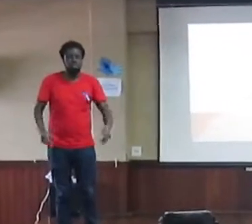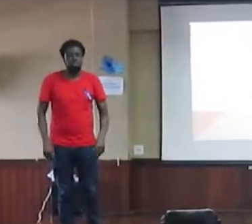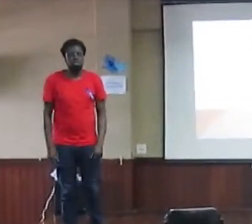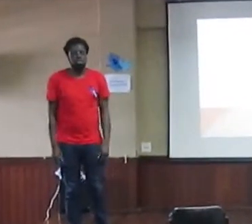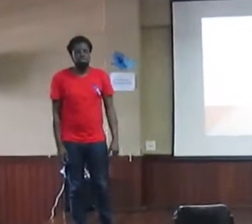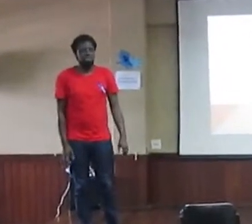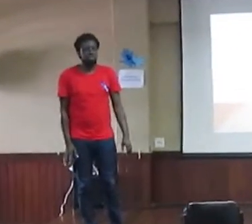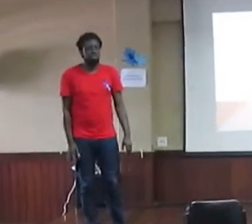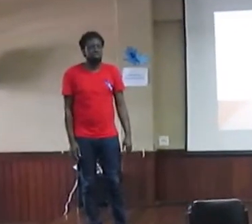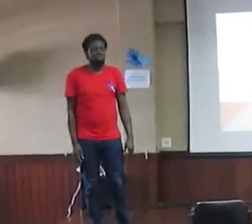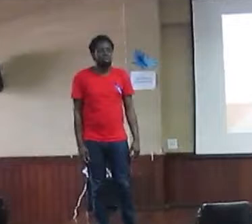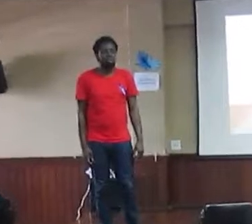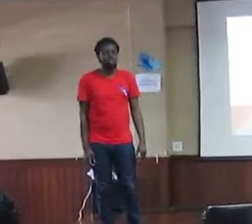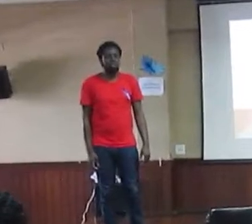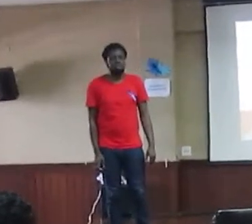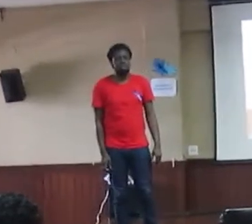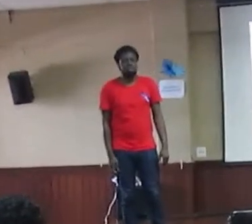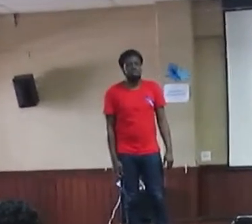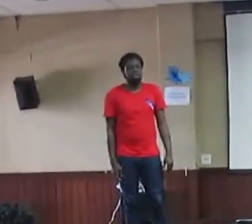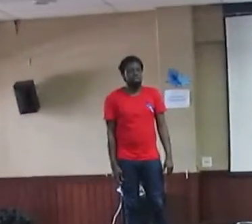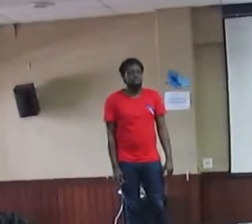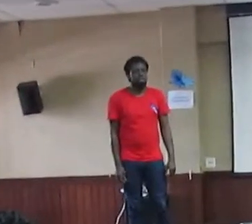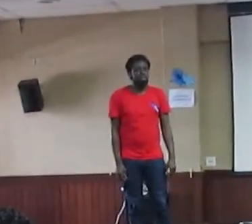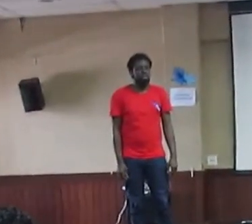Alguém tem alguma pergunta a fazer?